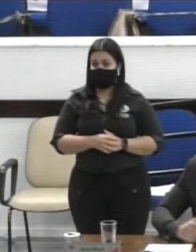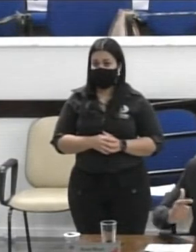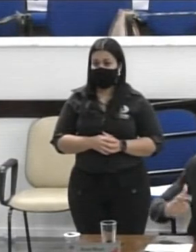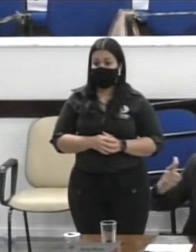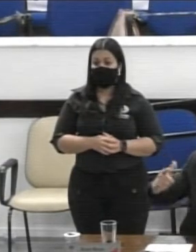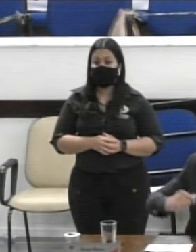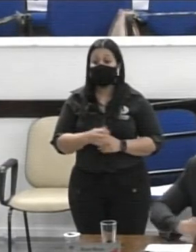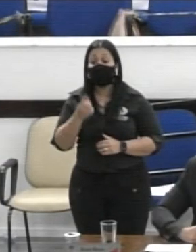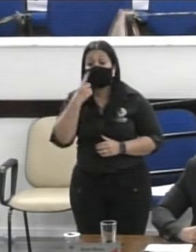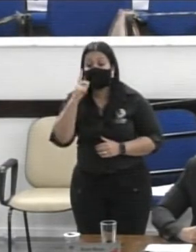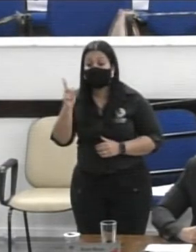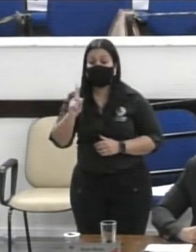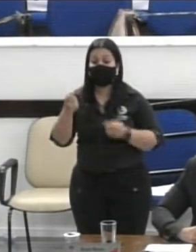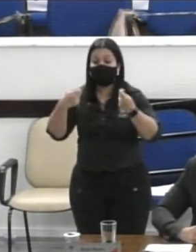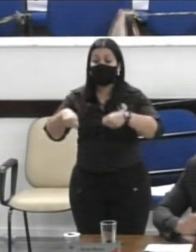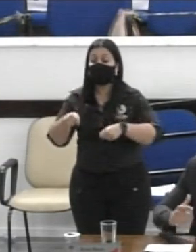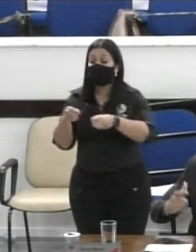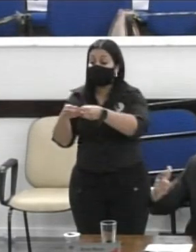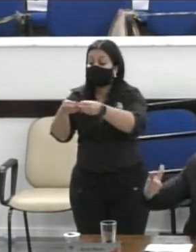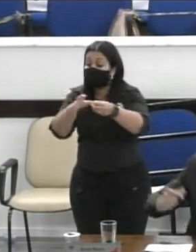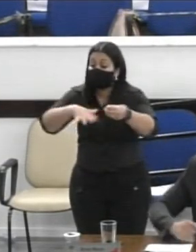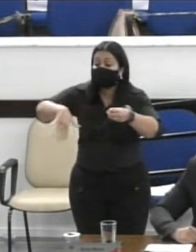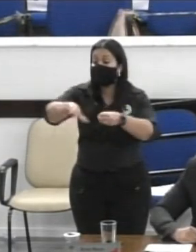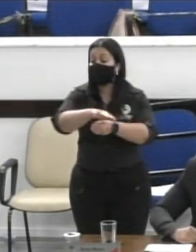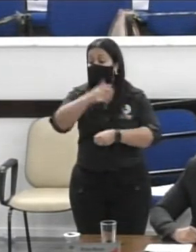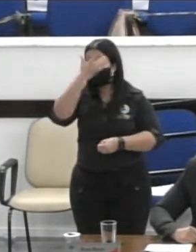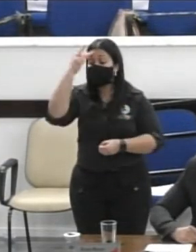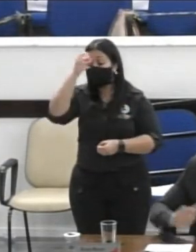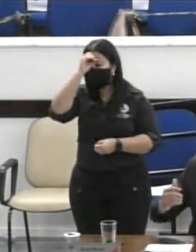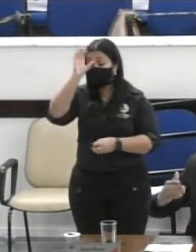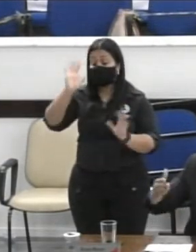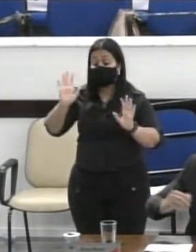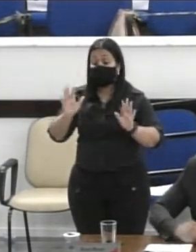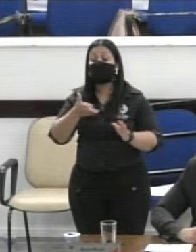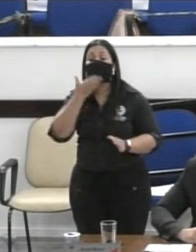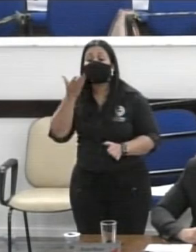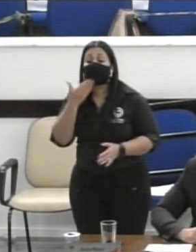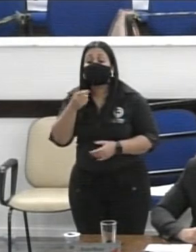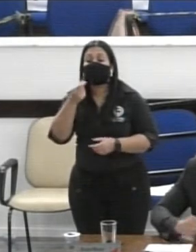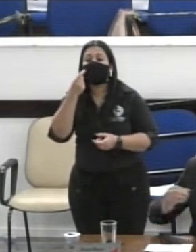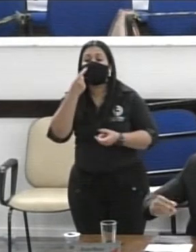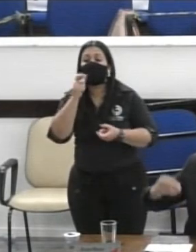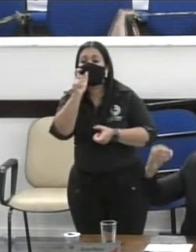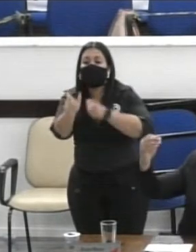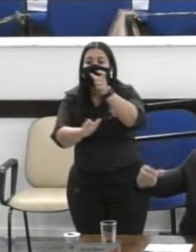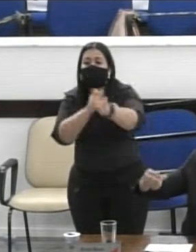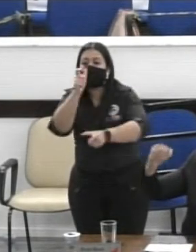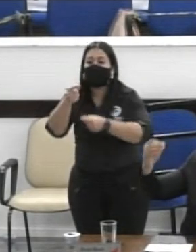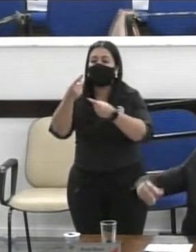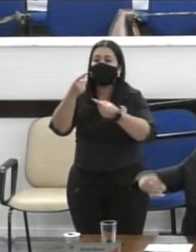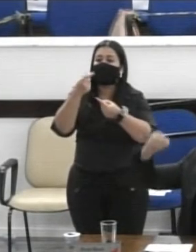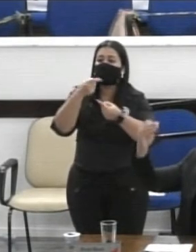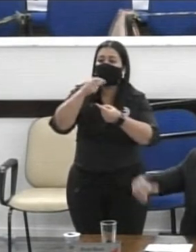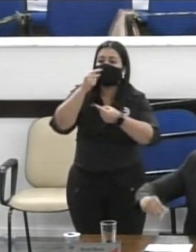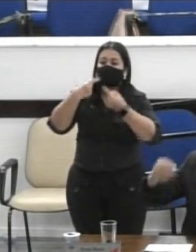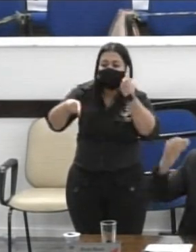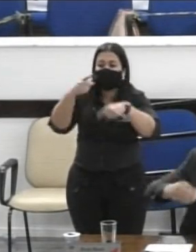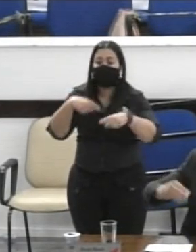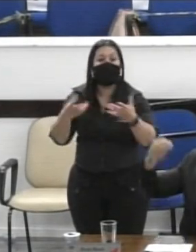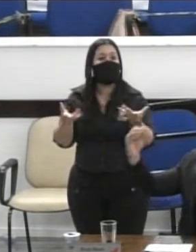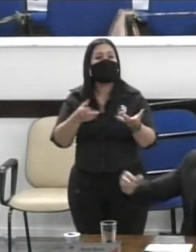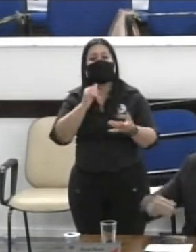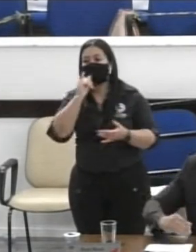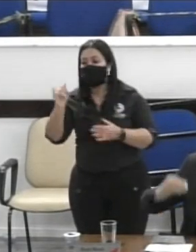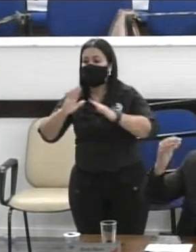vê a necessidade do bairro, ninguém sabe nada. É fácil vir aqui criticar, eu estou cansado de ficar aqui ouvindo crítica, abre escola,